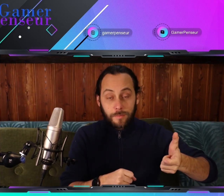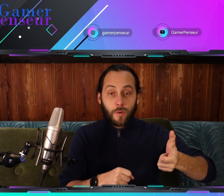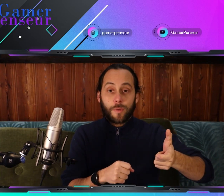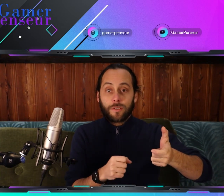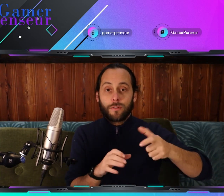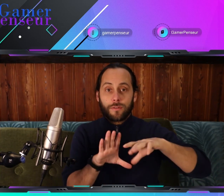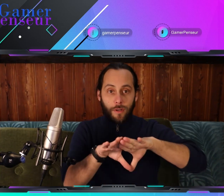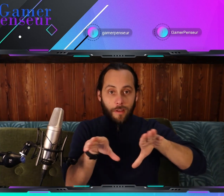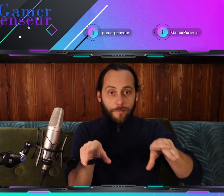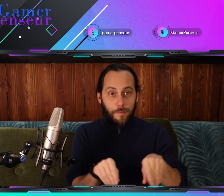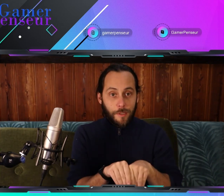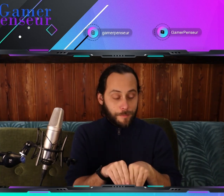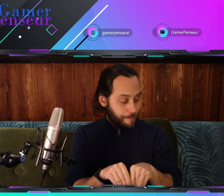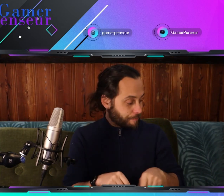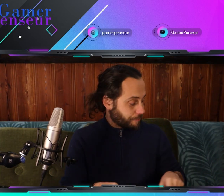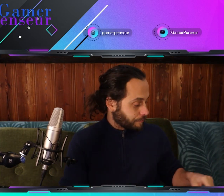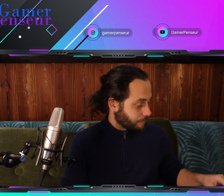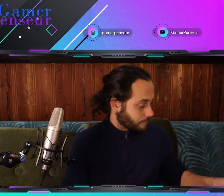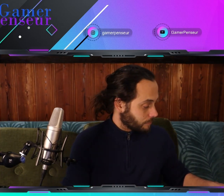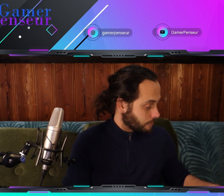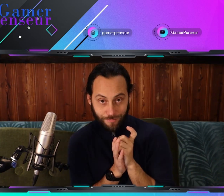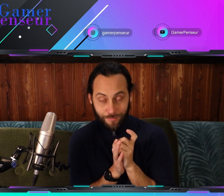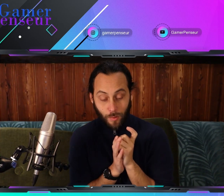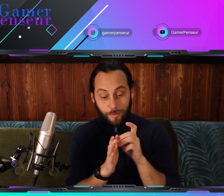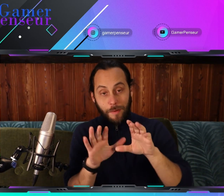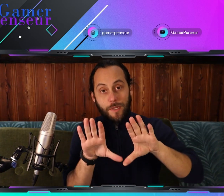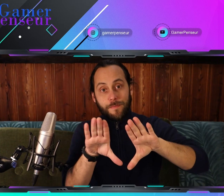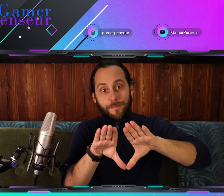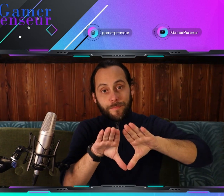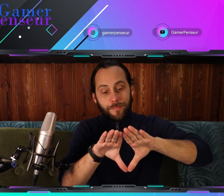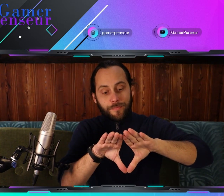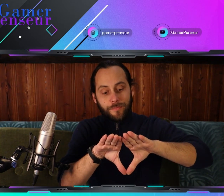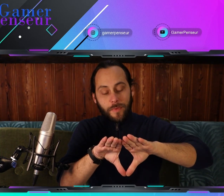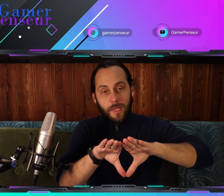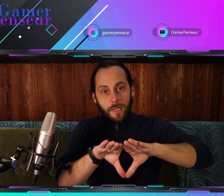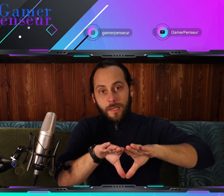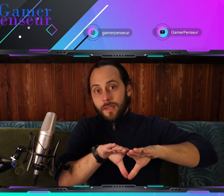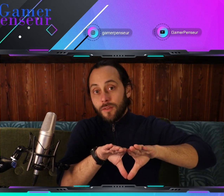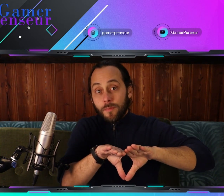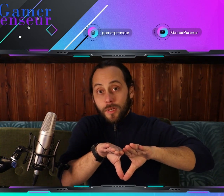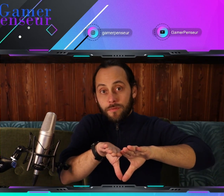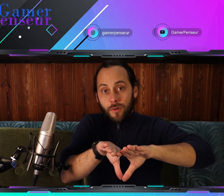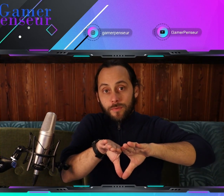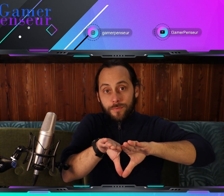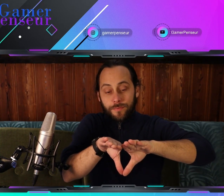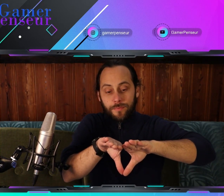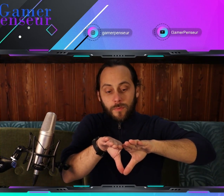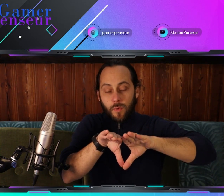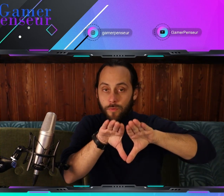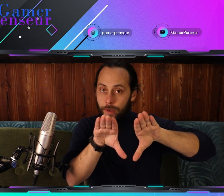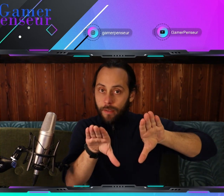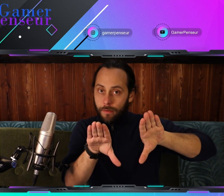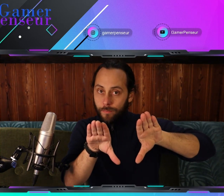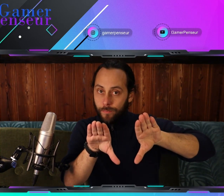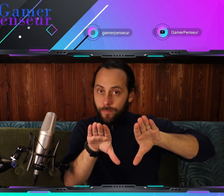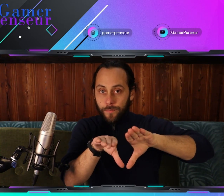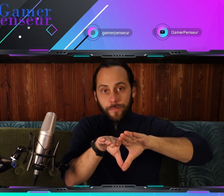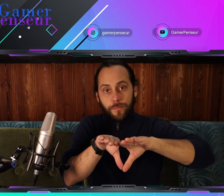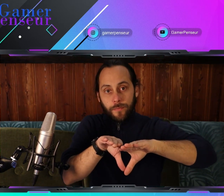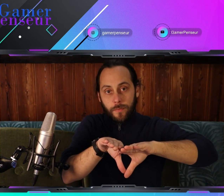Paf! On bascule sur la famille. Donc famille. Les deux mains devant,